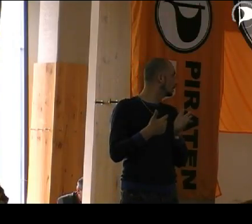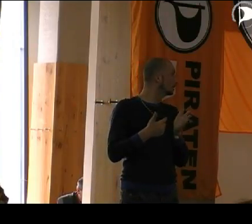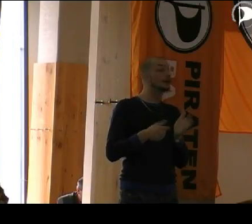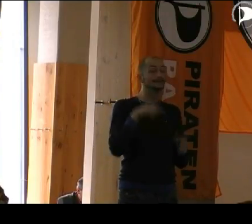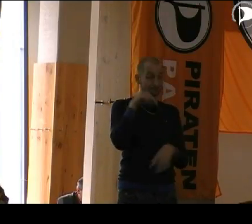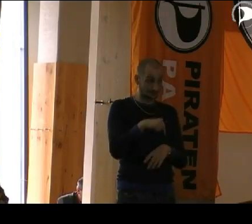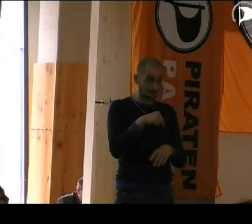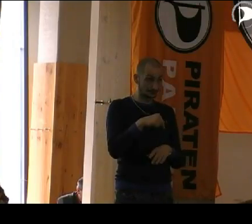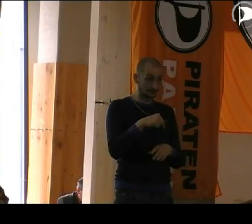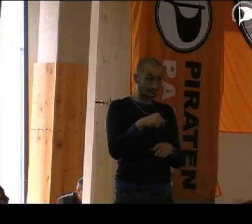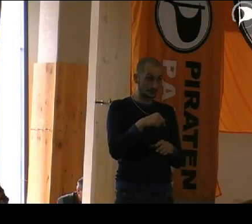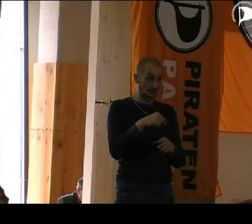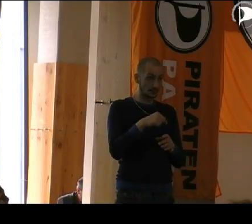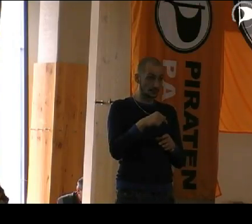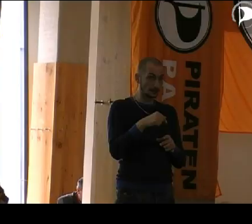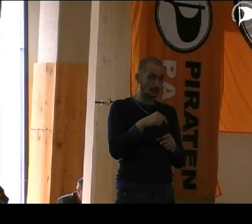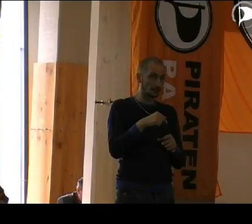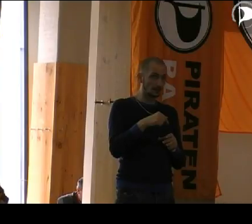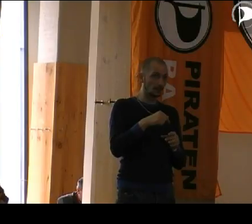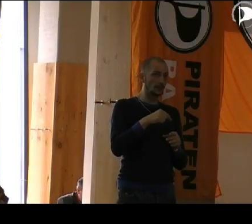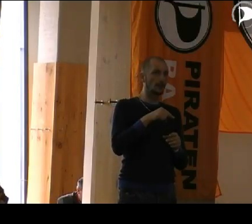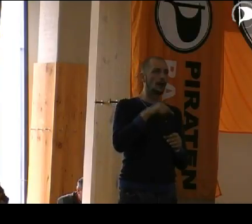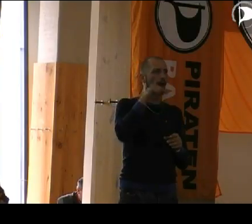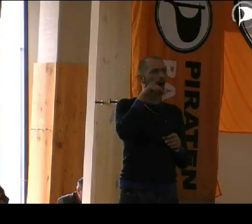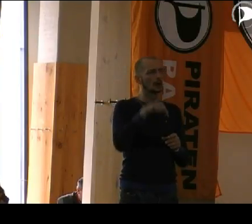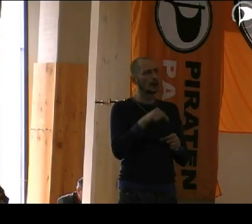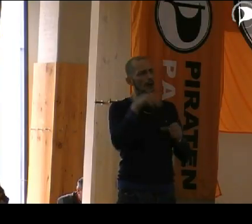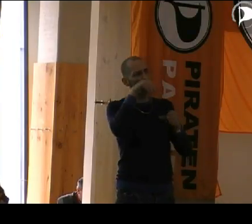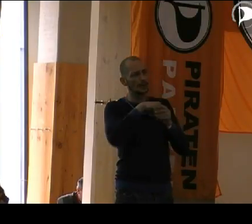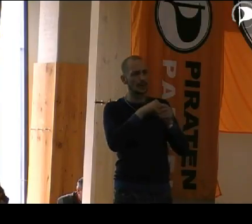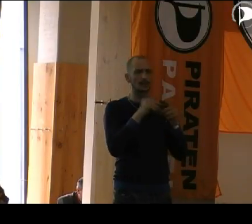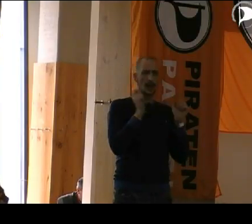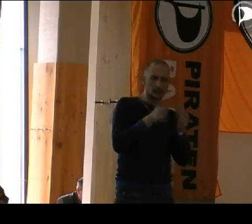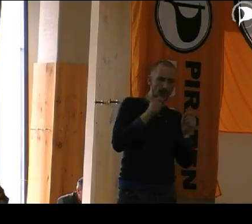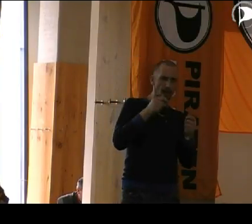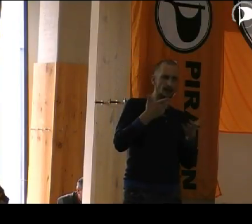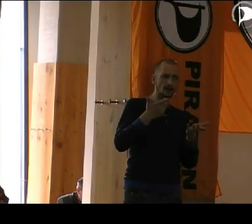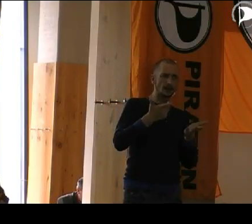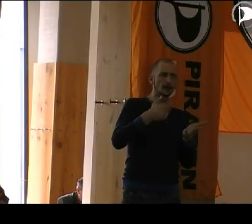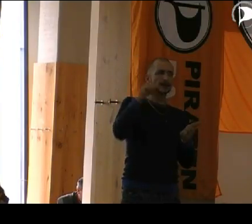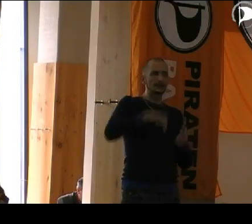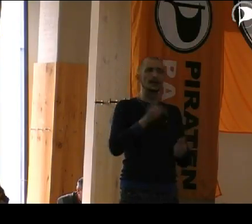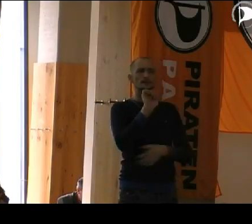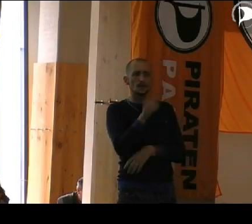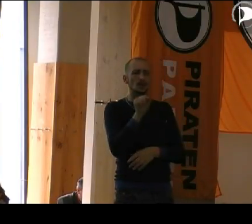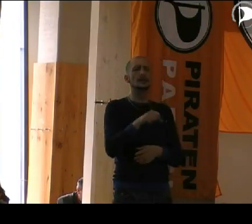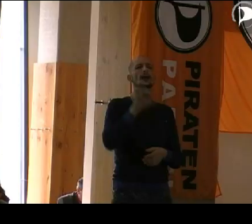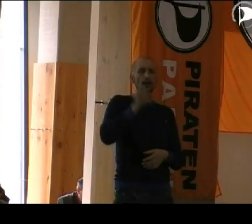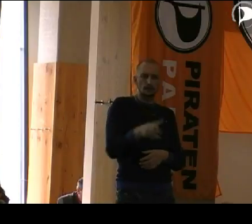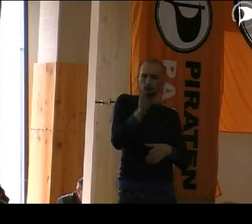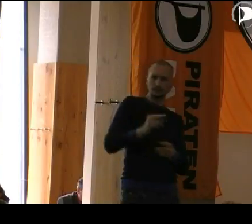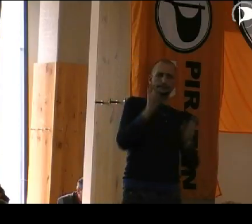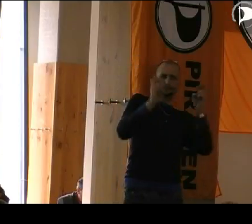so aus als wäre ein zu gehen ich denke dass auch probleme ohne diesen antrag möglich man hat ja auch sozusagen selbst ansetzen